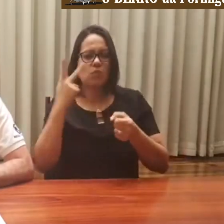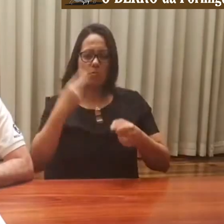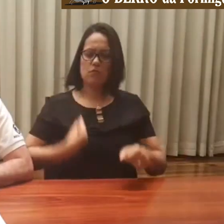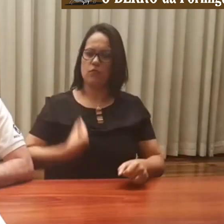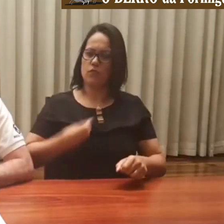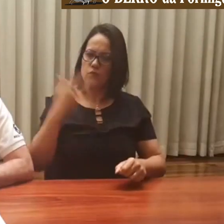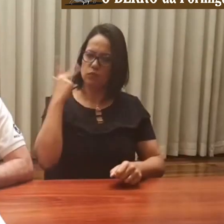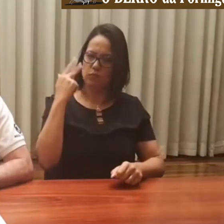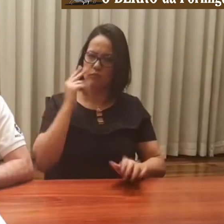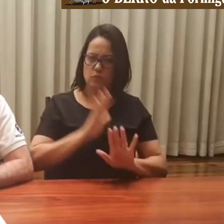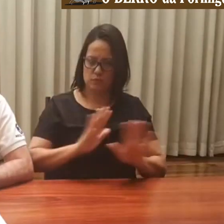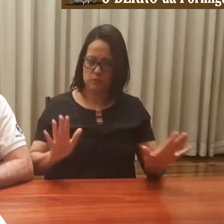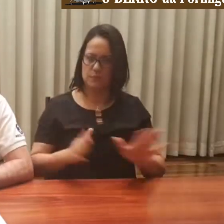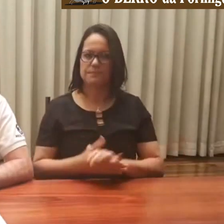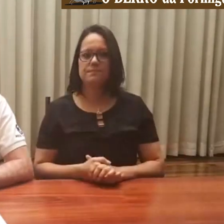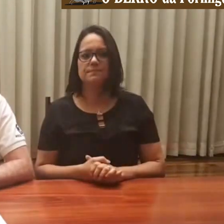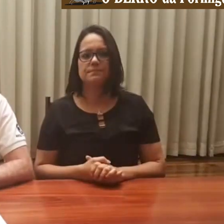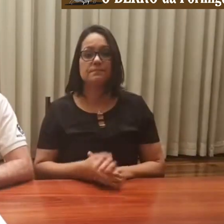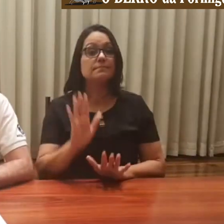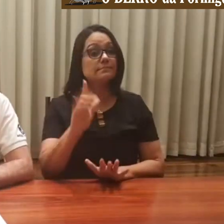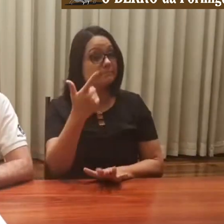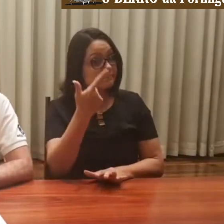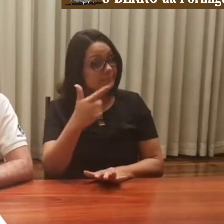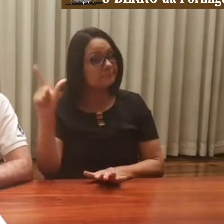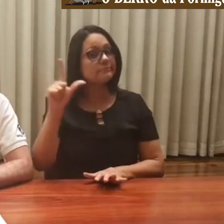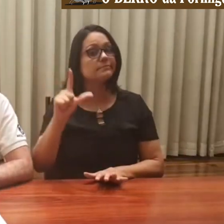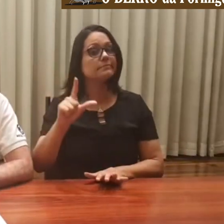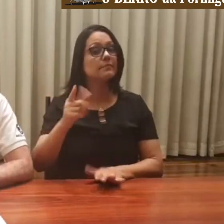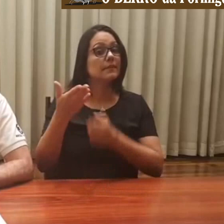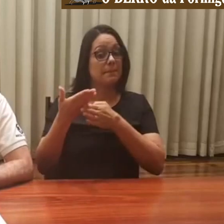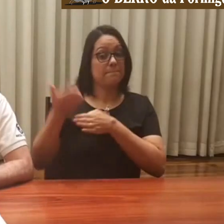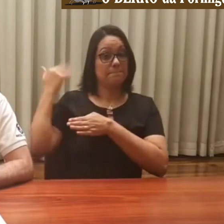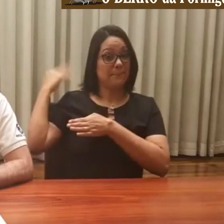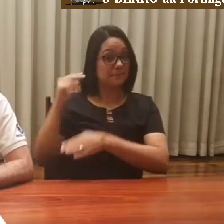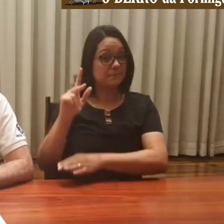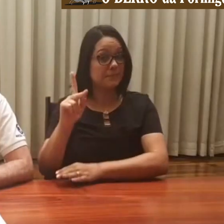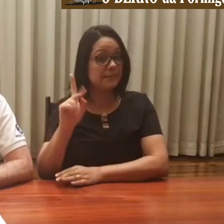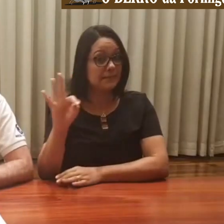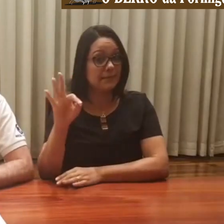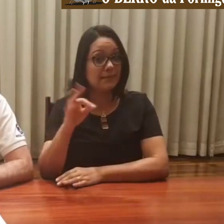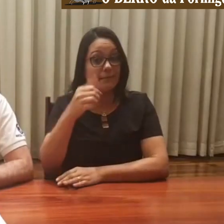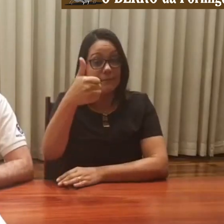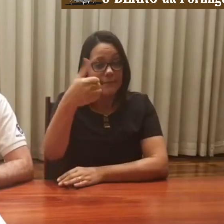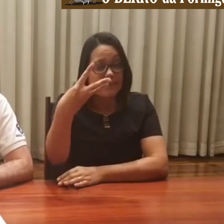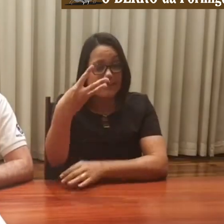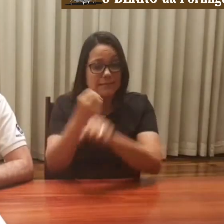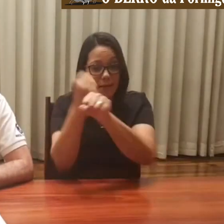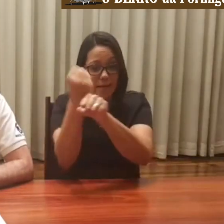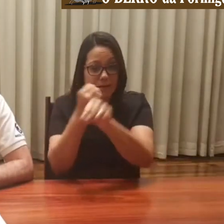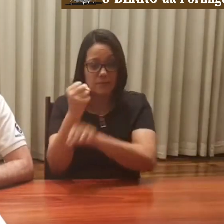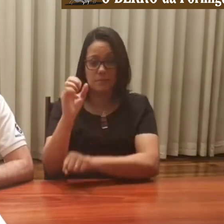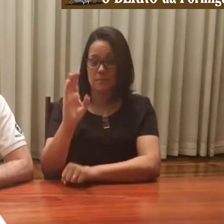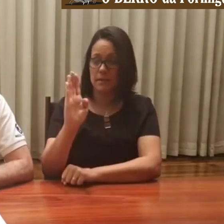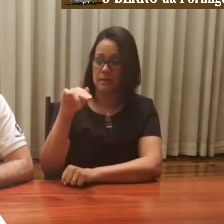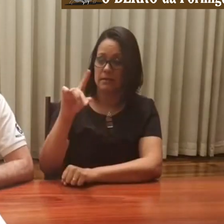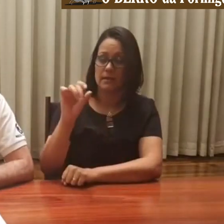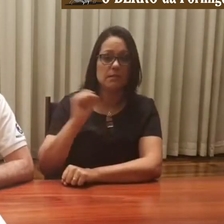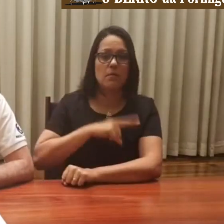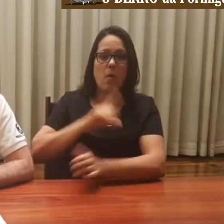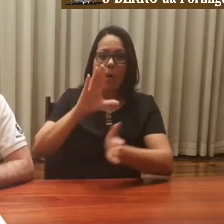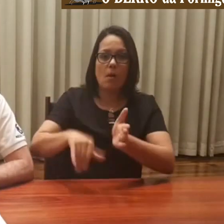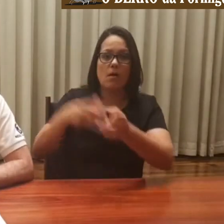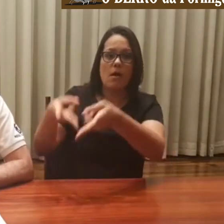funcionar, realmente. E só para controle... No governo lá atrás do PT, naqueles 13 anos do PT, o BNDES foi